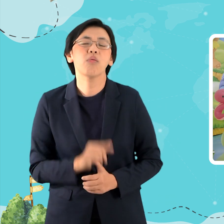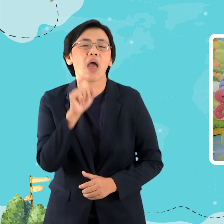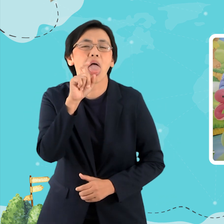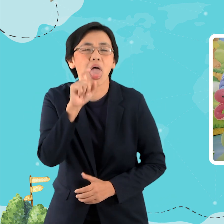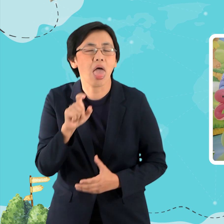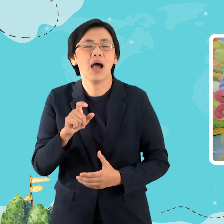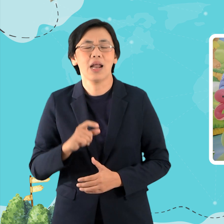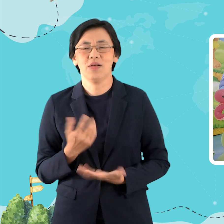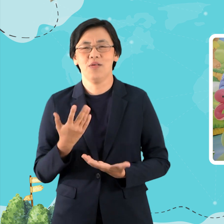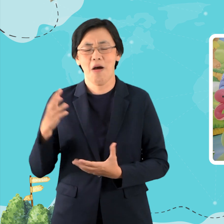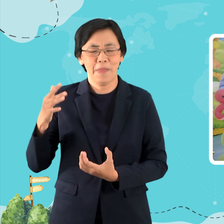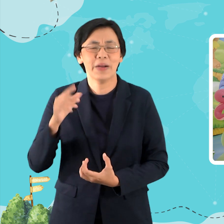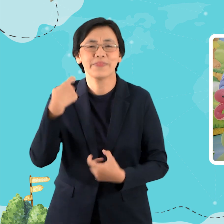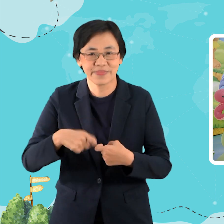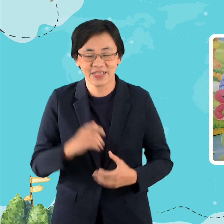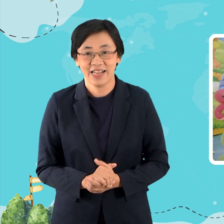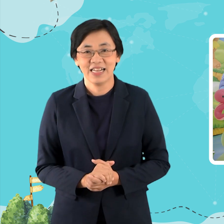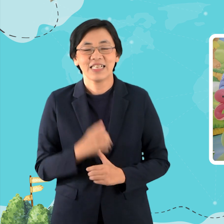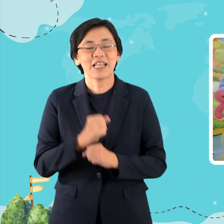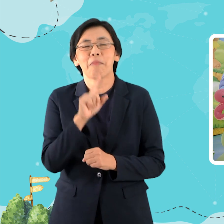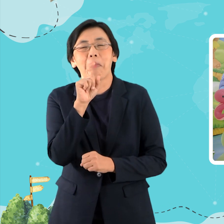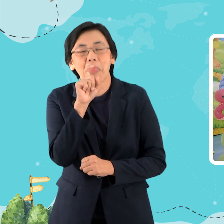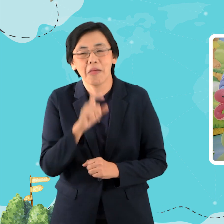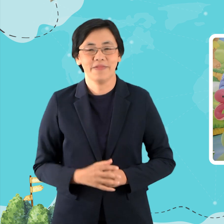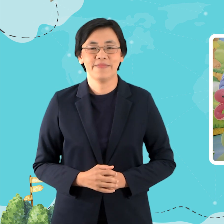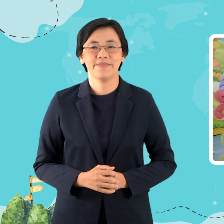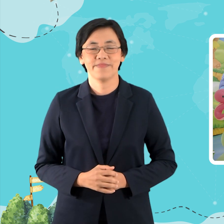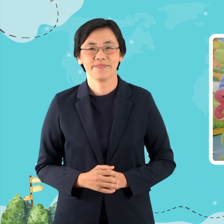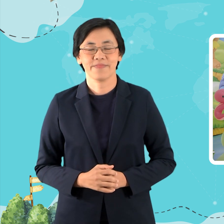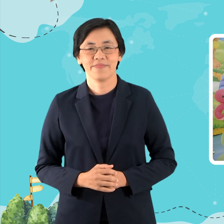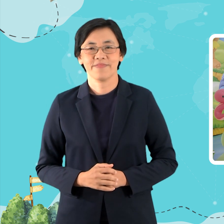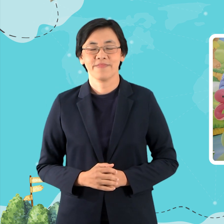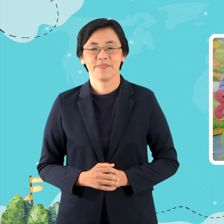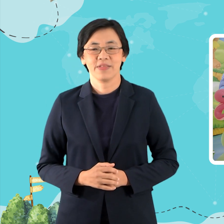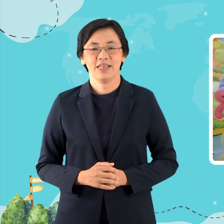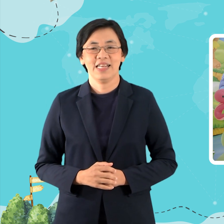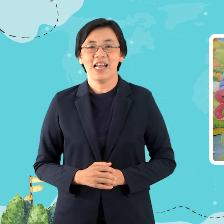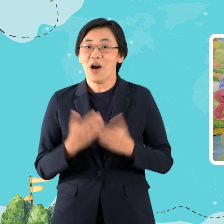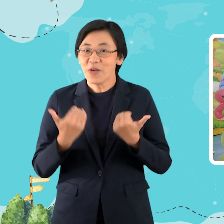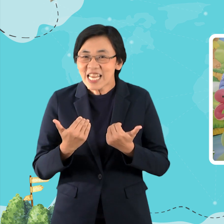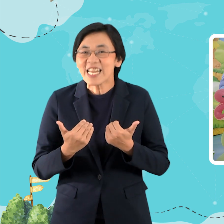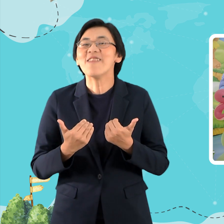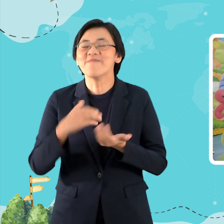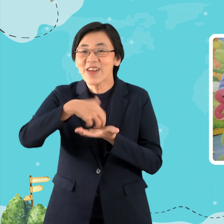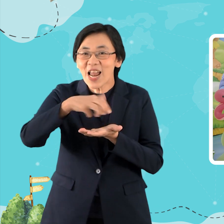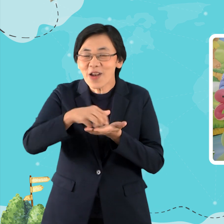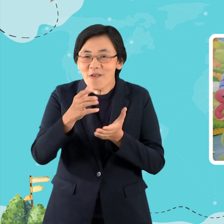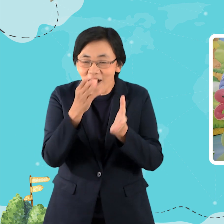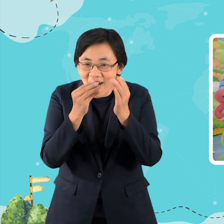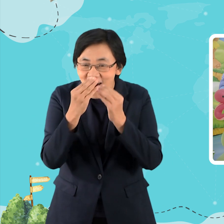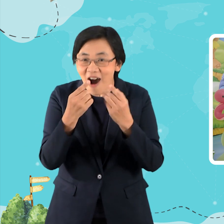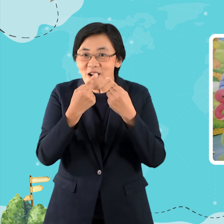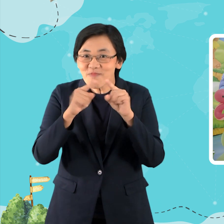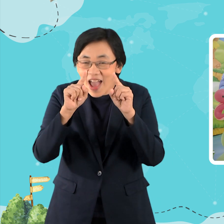ครับ แสดงว่าไม่ได ้ไม่ได้ครับ ถ้าอย่างนั้นเราไปฟังเรื่องอึ้งทึ่งแปลกกันดีกว่าครับ